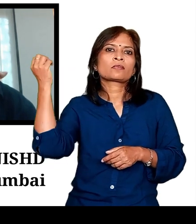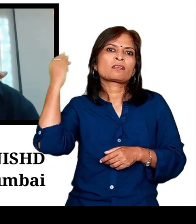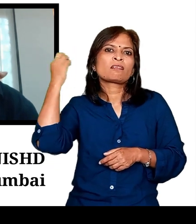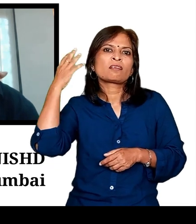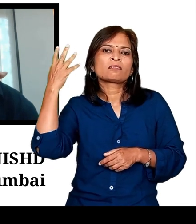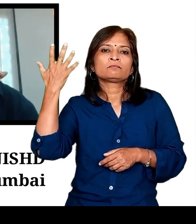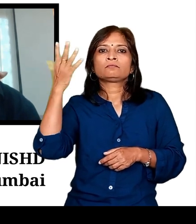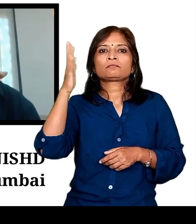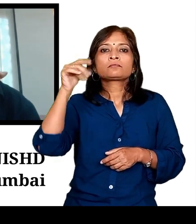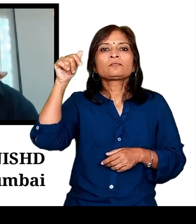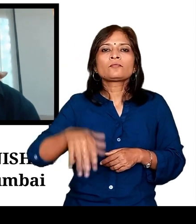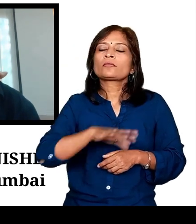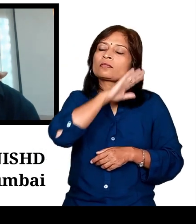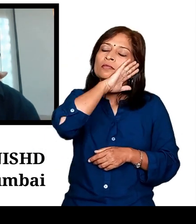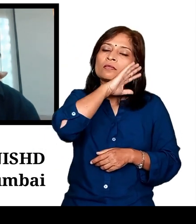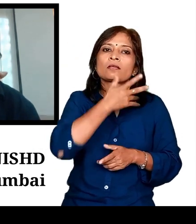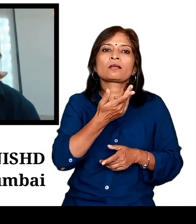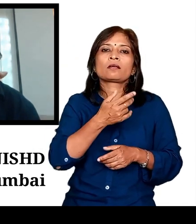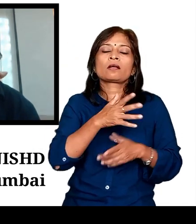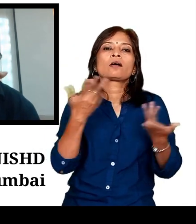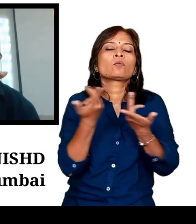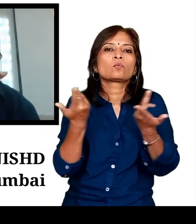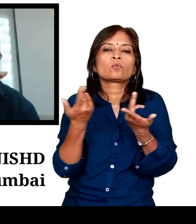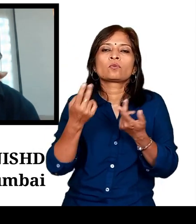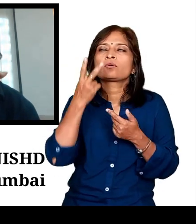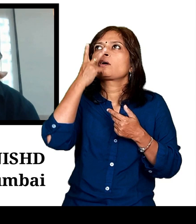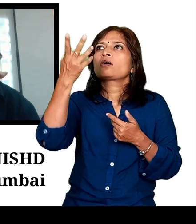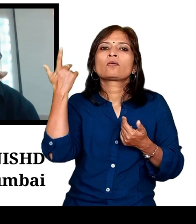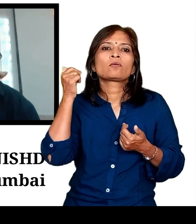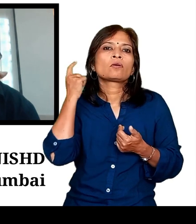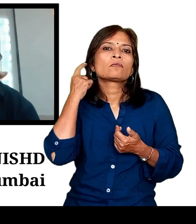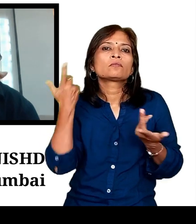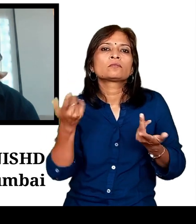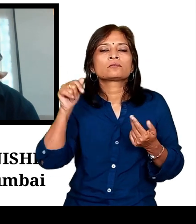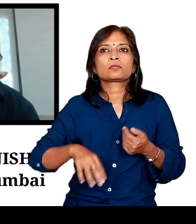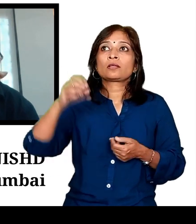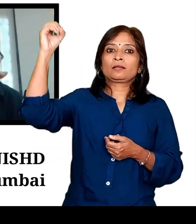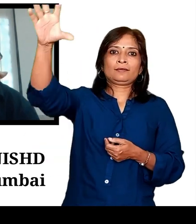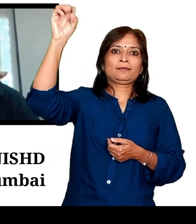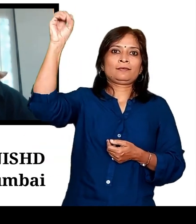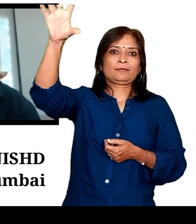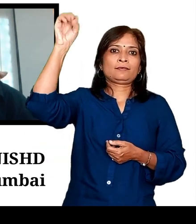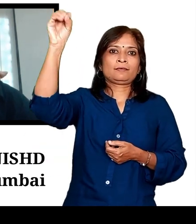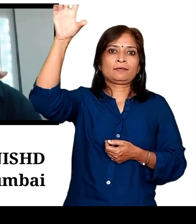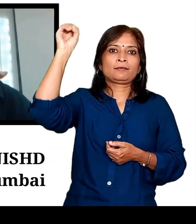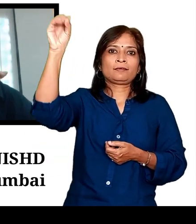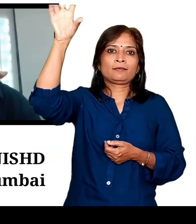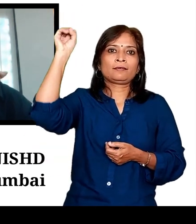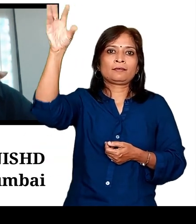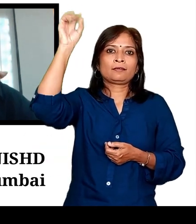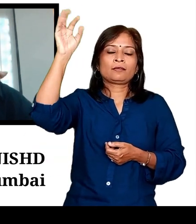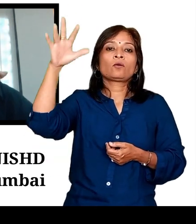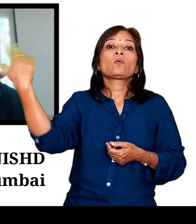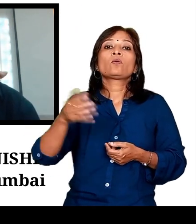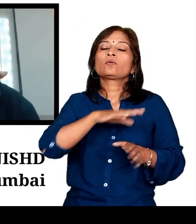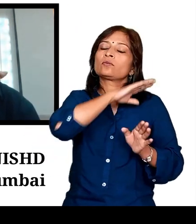हैं तो वो तो जग नहीं जाएंगे. तो ऐसे केस में एक थोड़ा सा लाइट इंडिकेटर या तो पिलो वाइब्रेटर